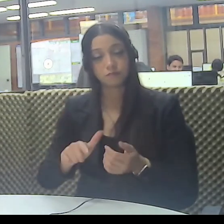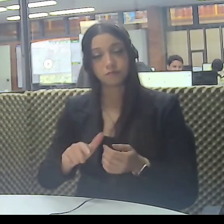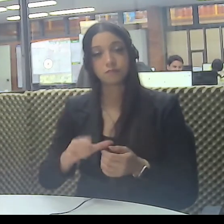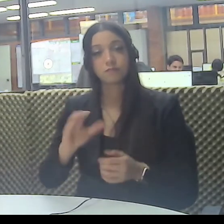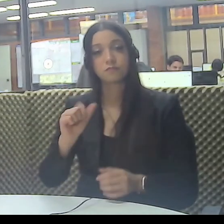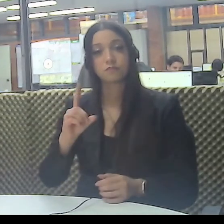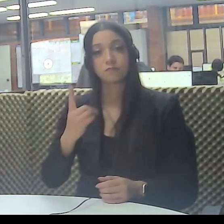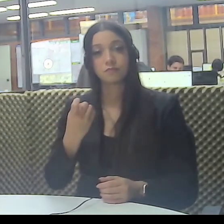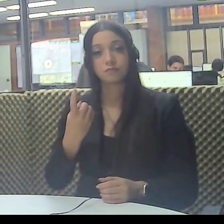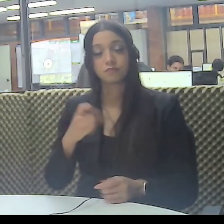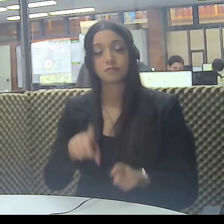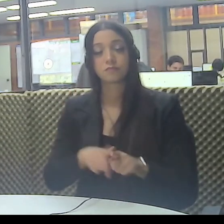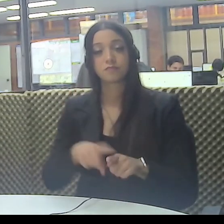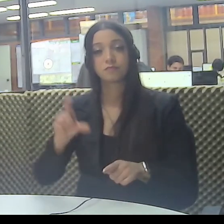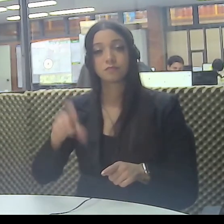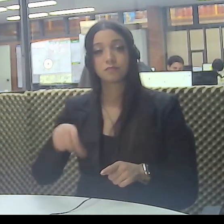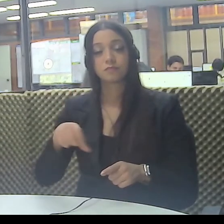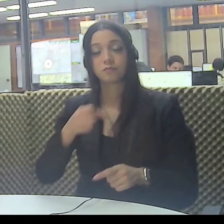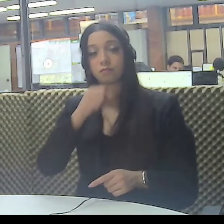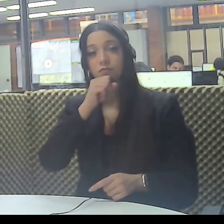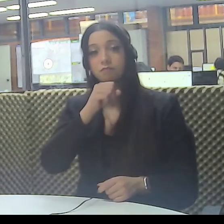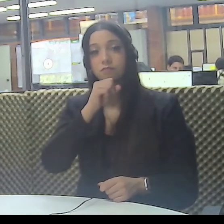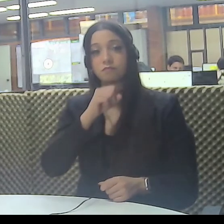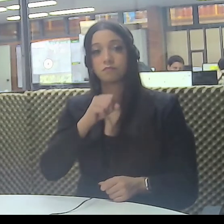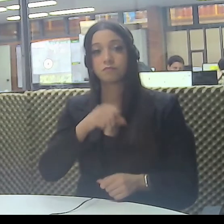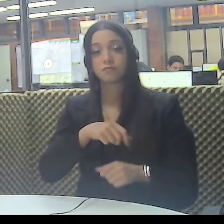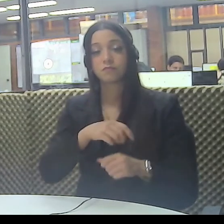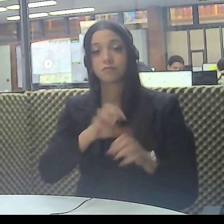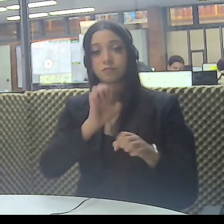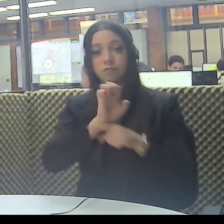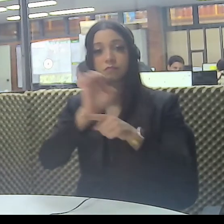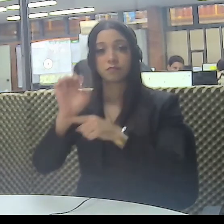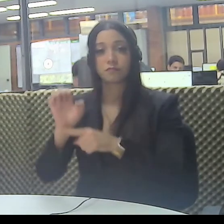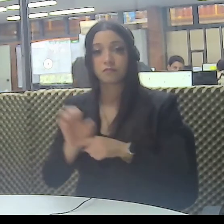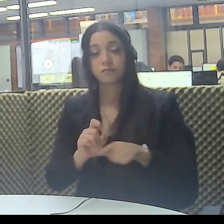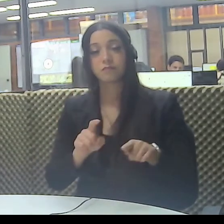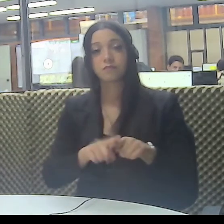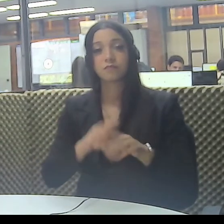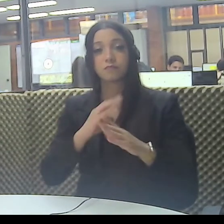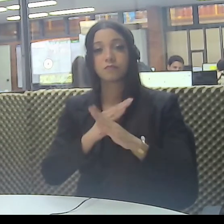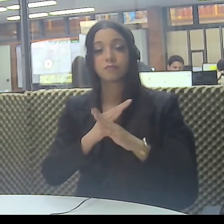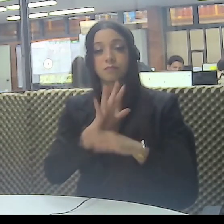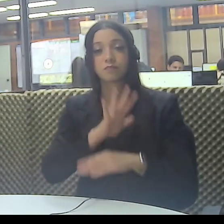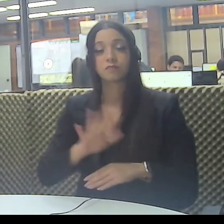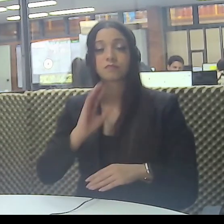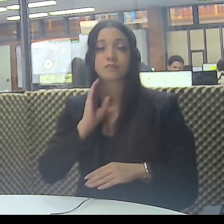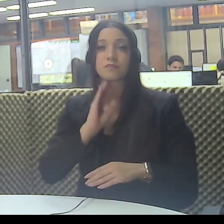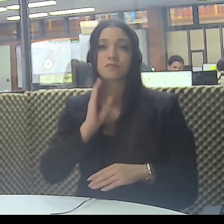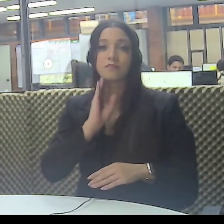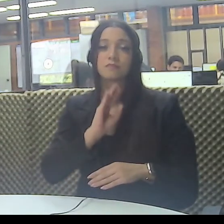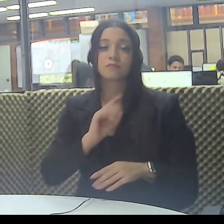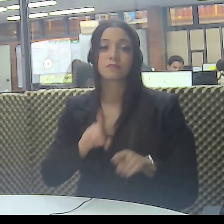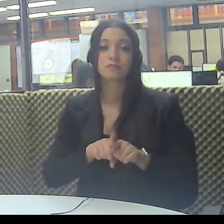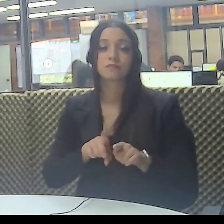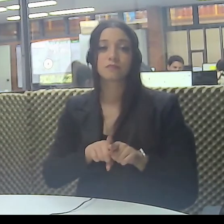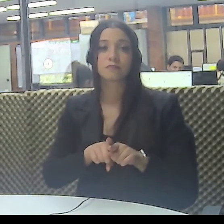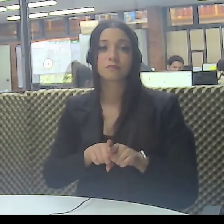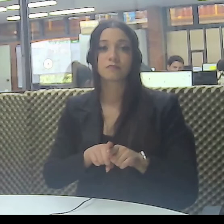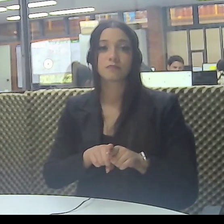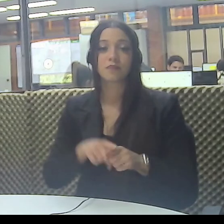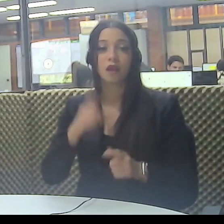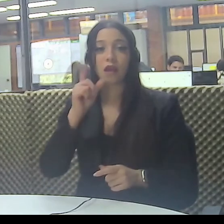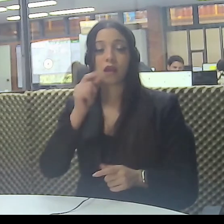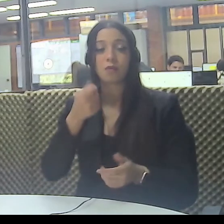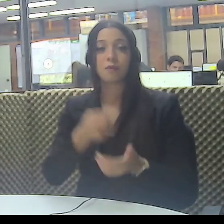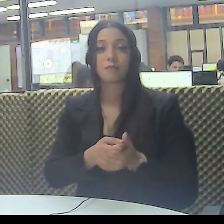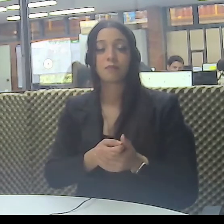Cade Único, carteirinha do idoso interestadual, isenções para o registro geral e também isenção de tarifa de